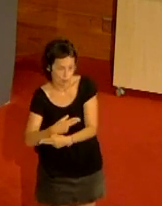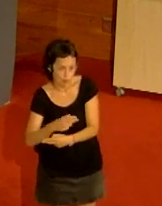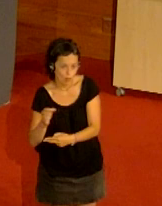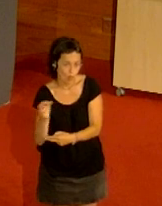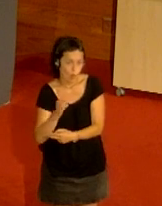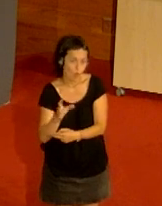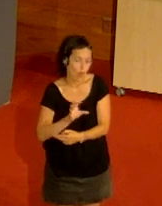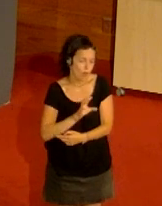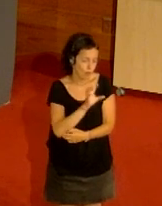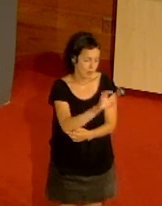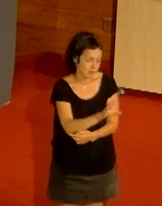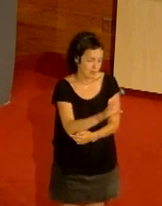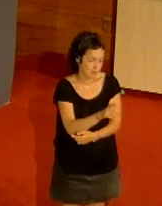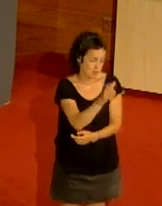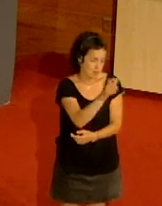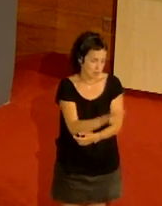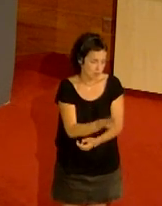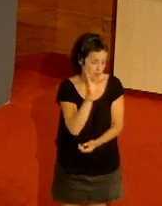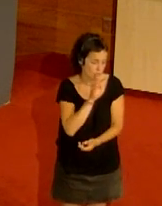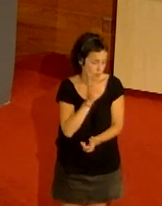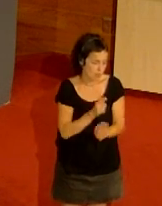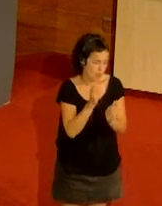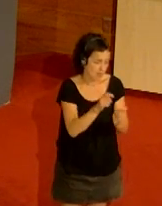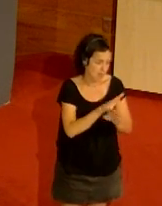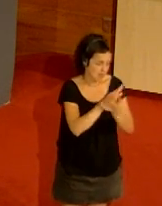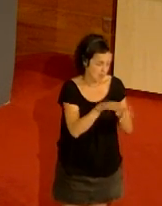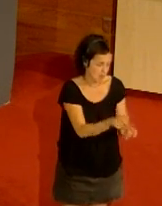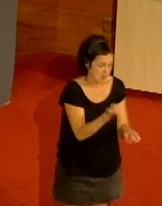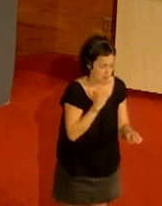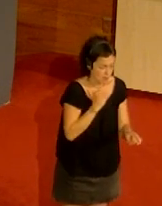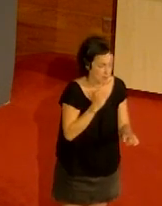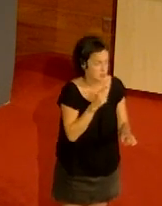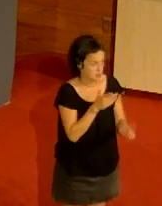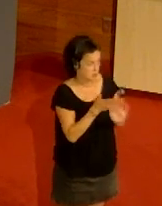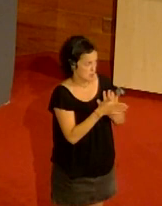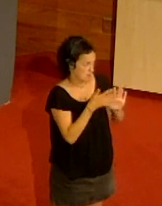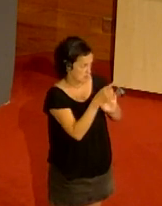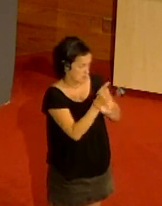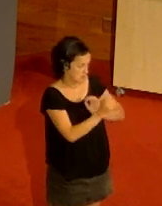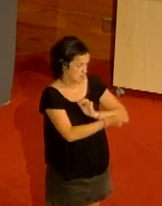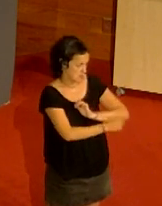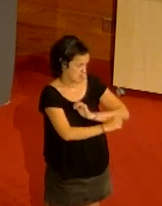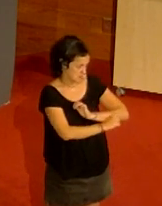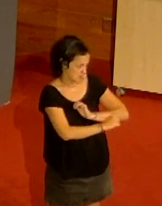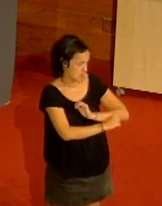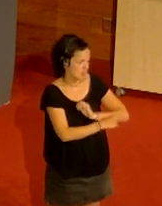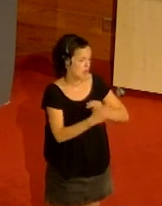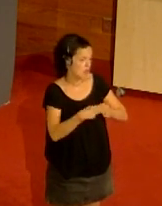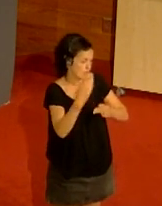haciendo el país peor incluso. No, yo ahora me refería exactamente a eso, ¿no? A esa estrategia de externalización de